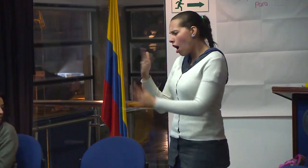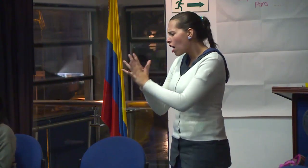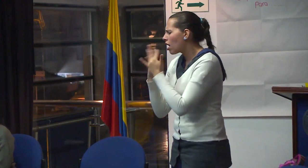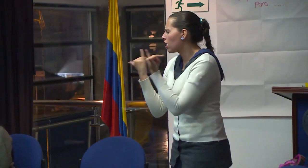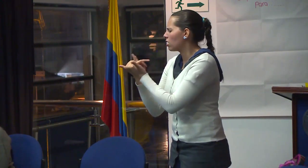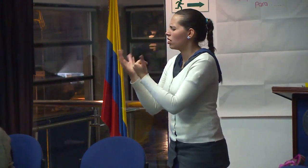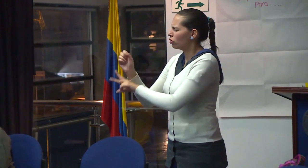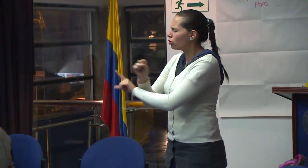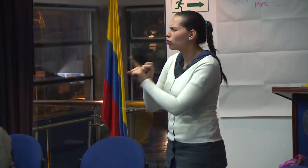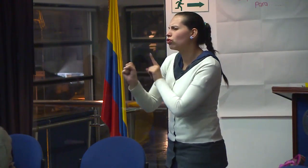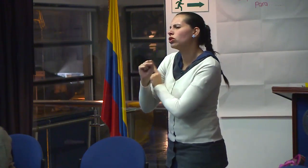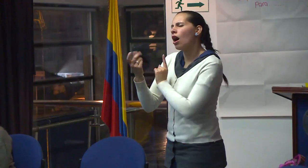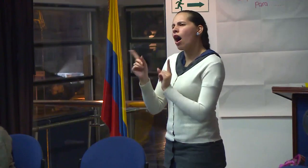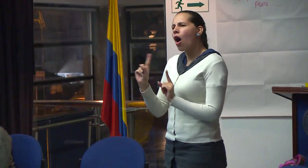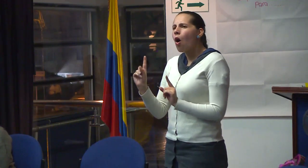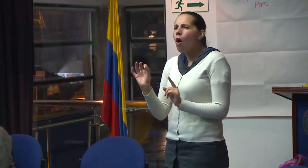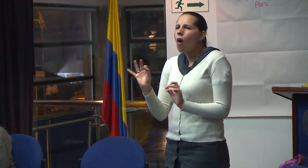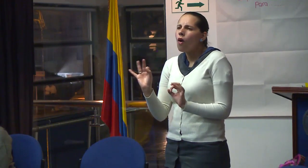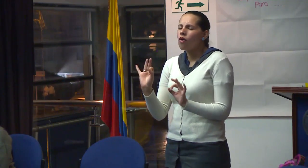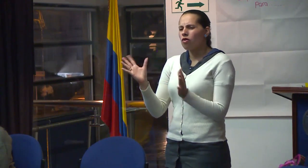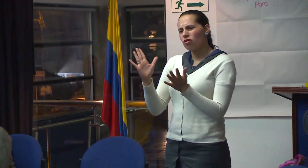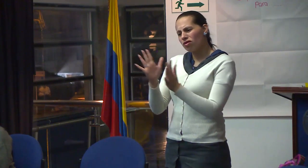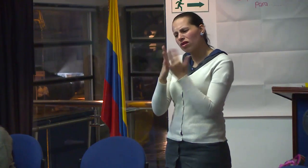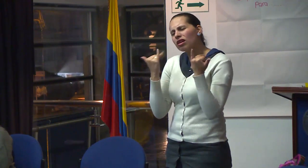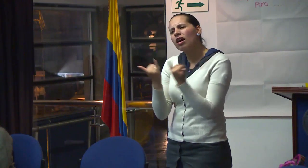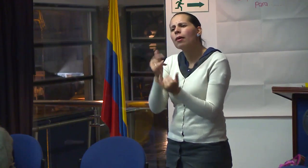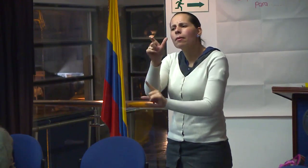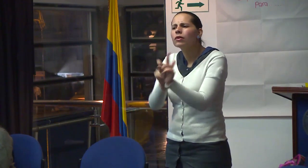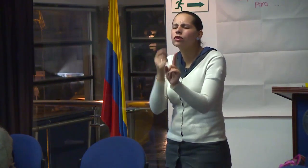sorda, o una realidad macro de cómo se enseña,